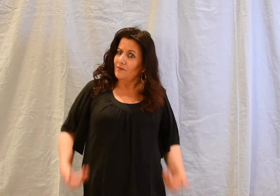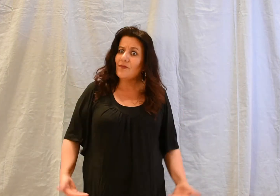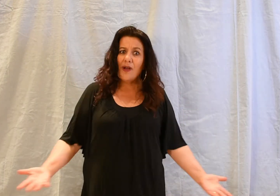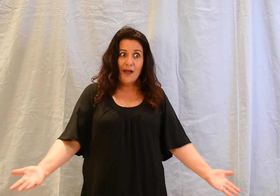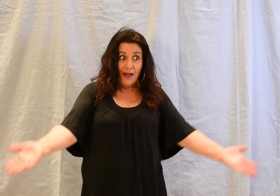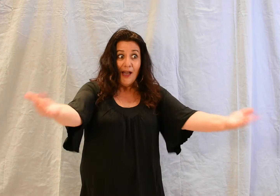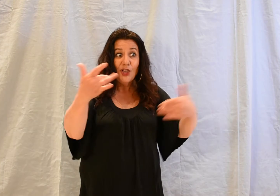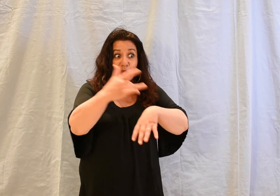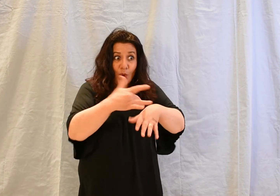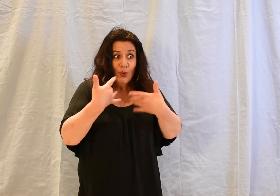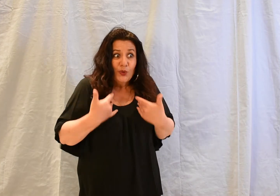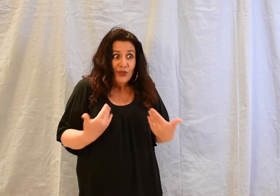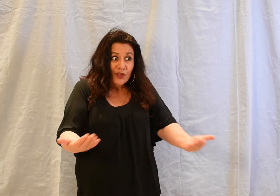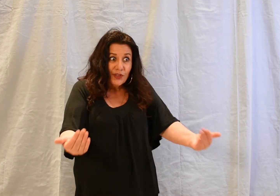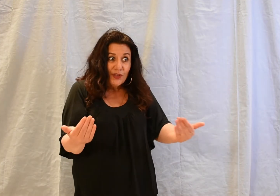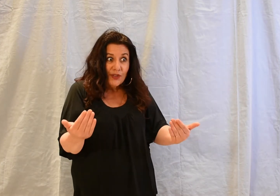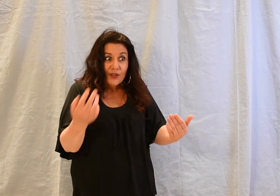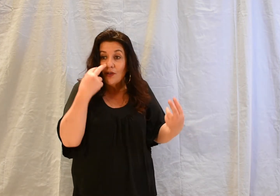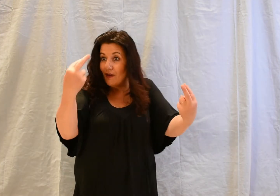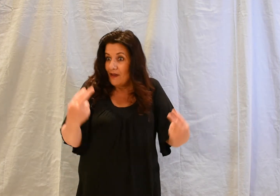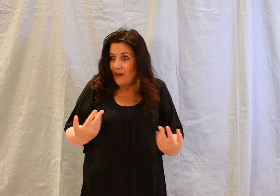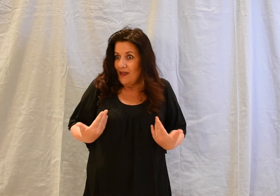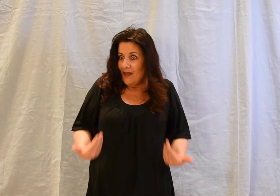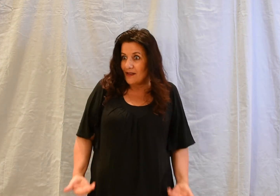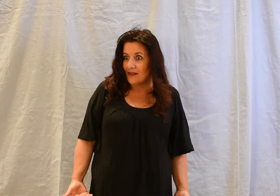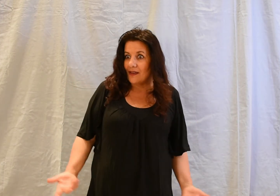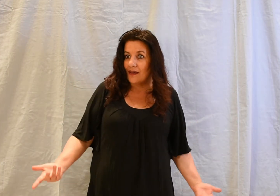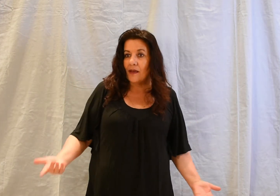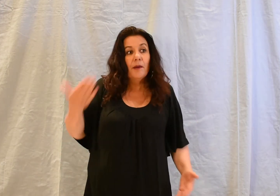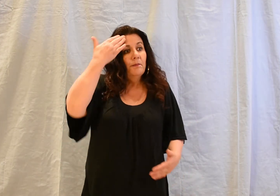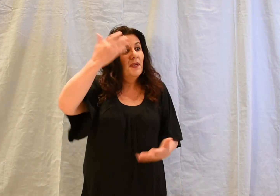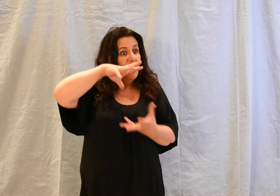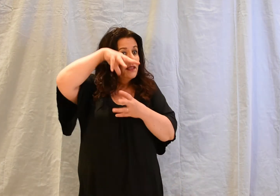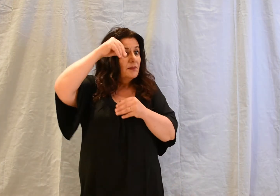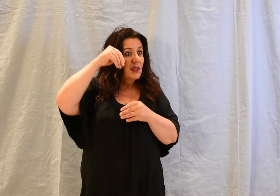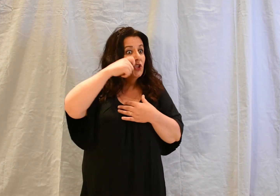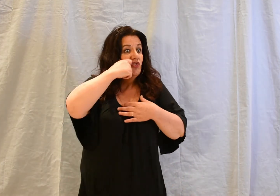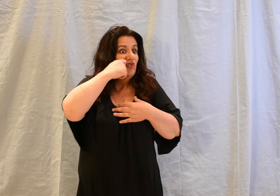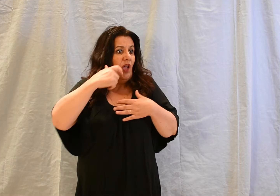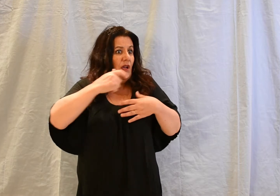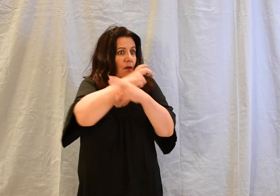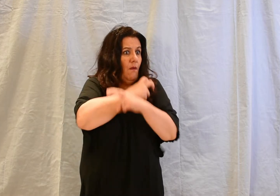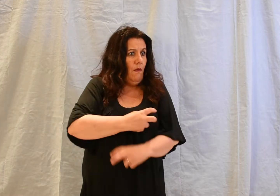Touchez-moi. Regardez, un esprit n'a pas de chair ni d'os, comme vous constatez que j'en ai. »